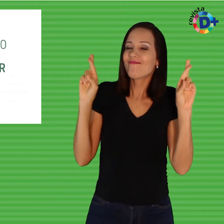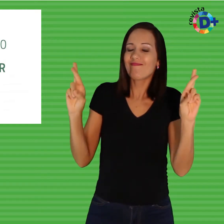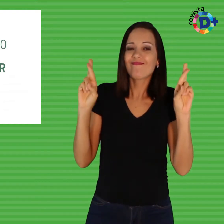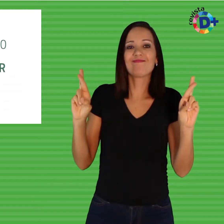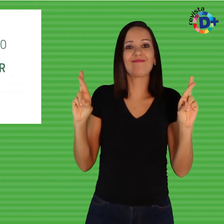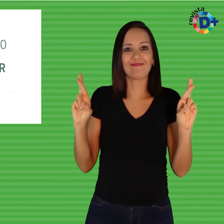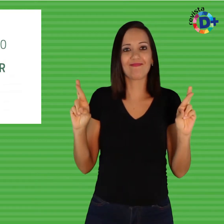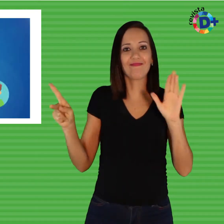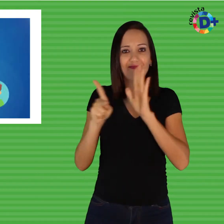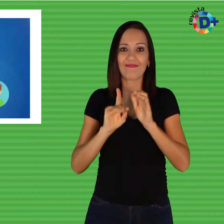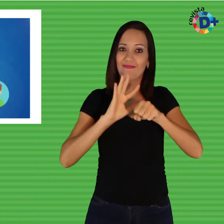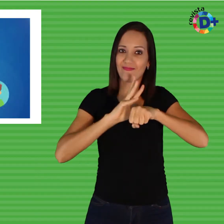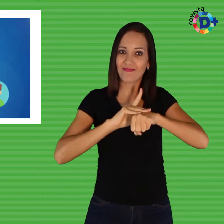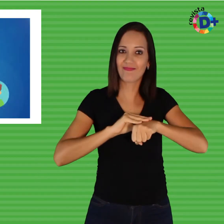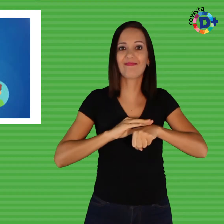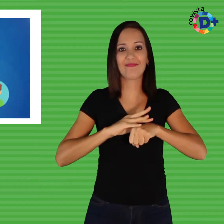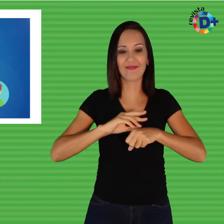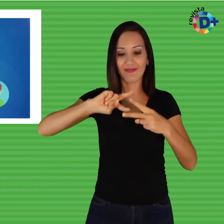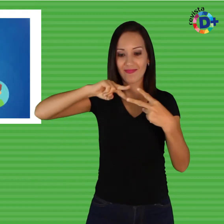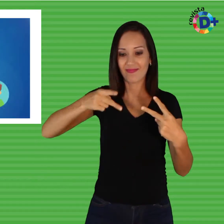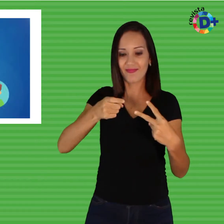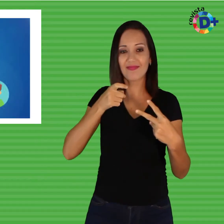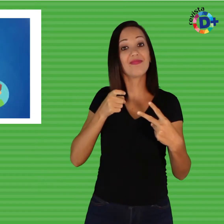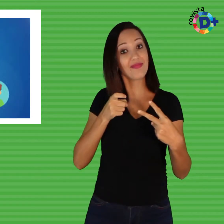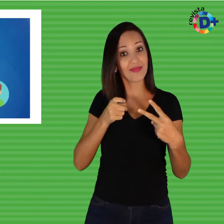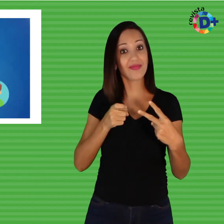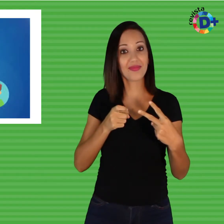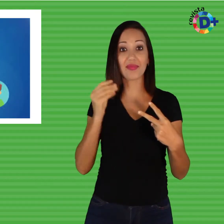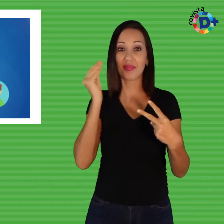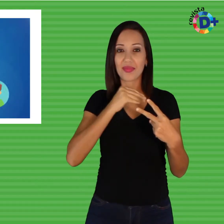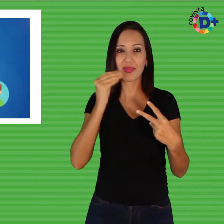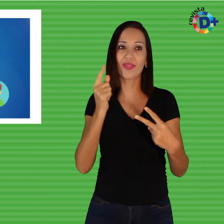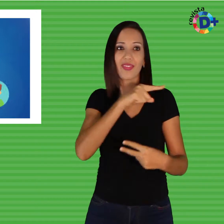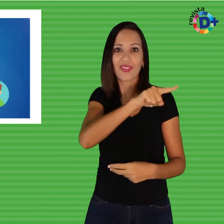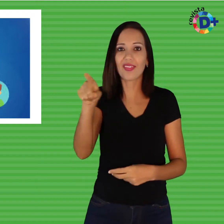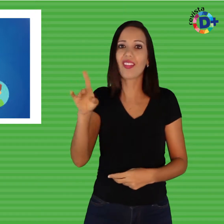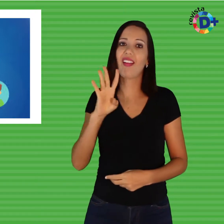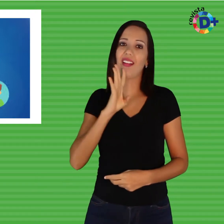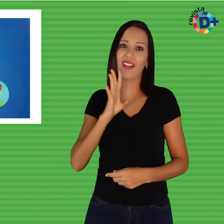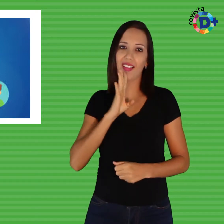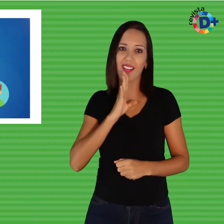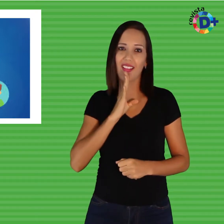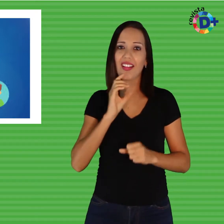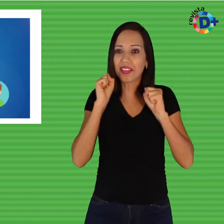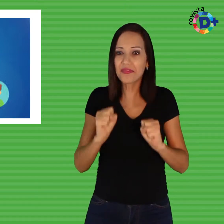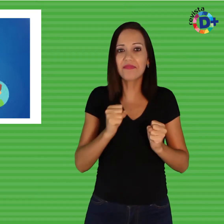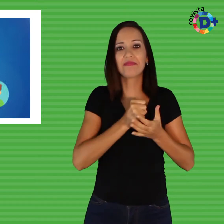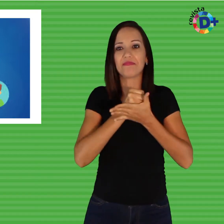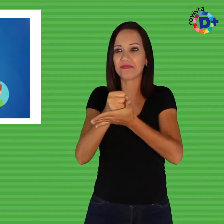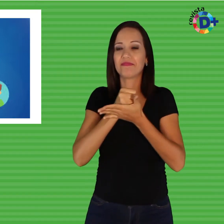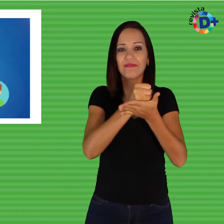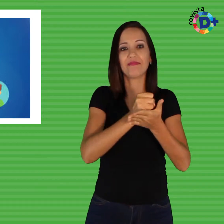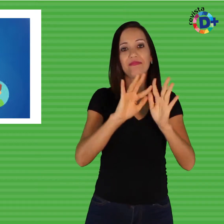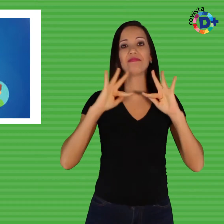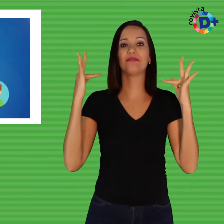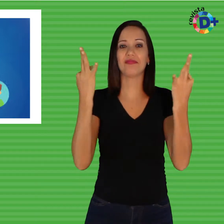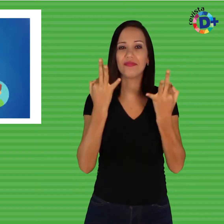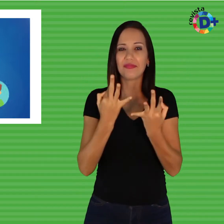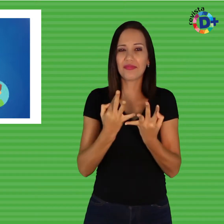a SXF passe a ser mais conhecida perante a população brasileira e que possam ajudar as famílias que buscam